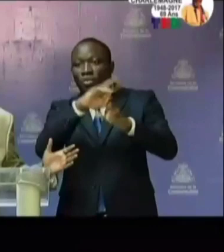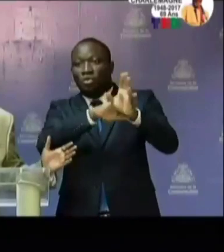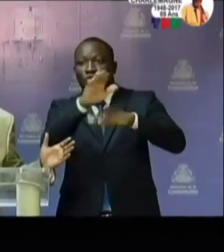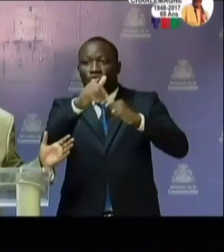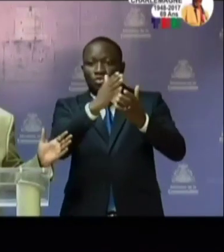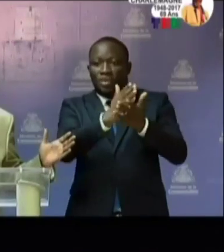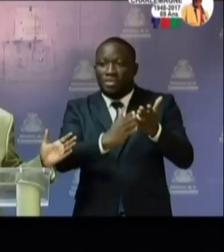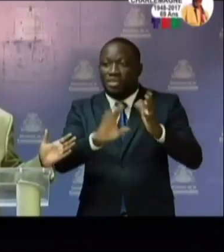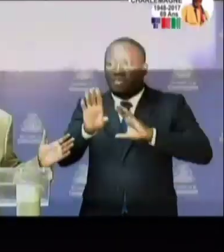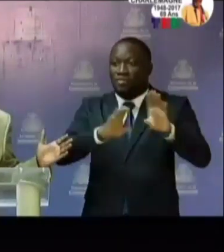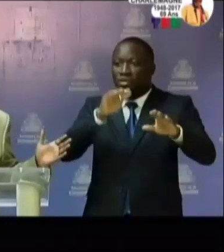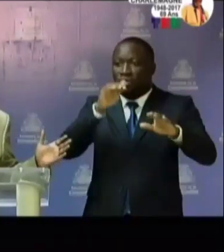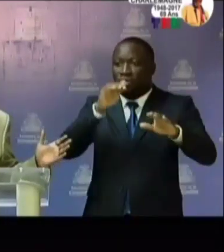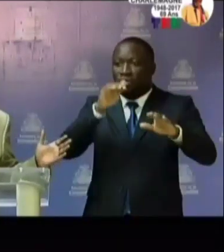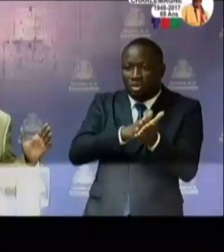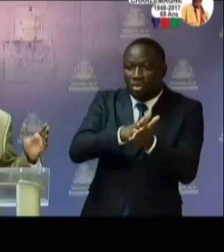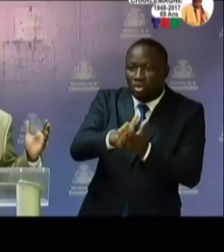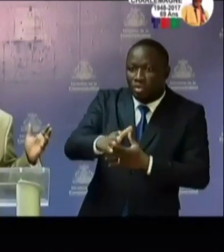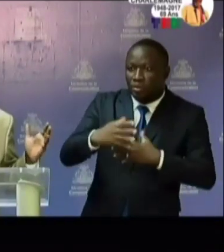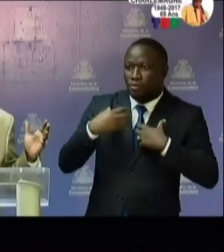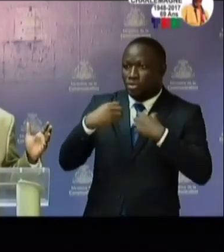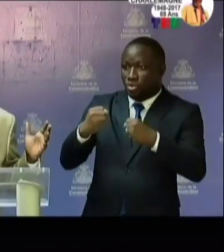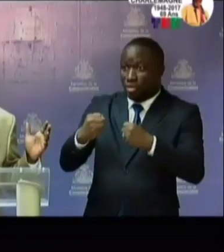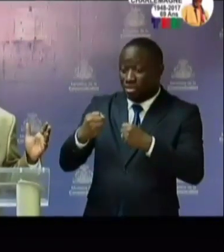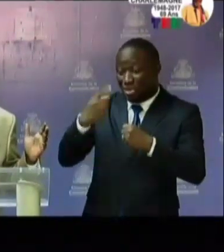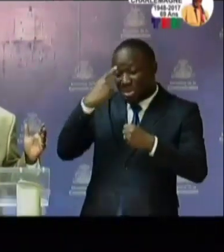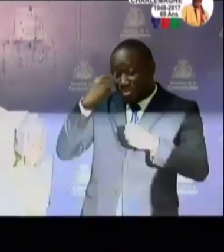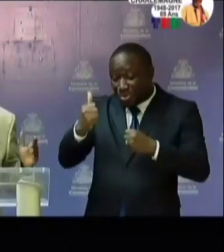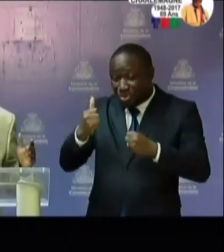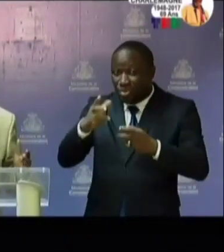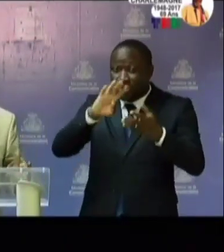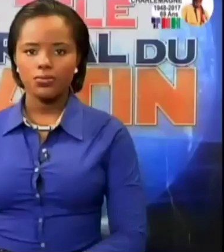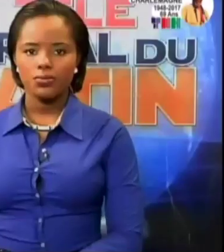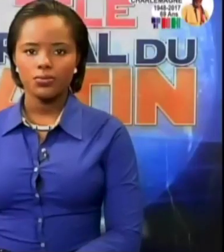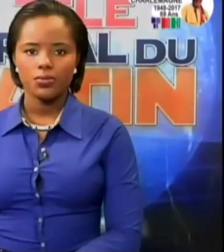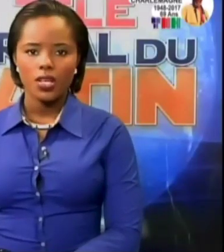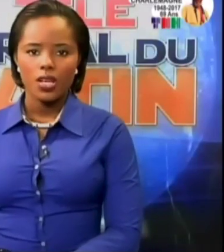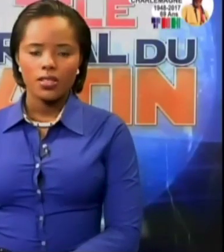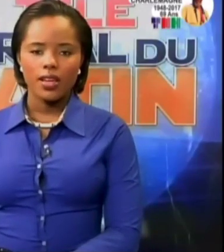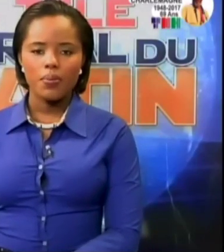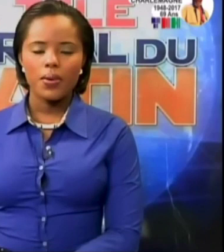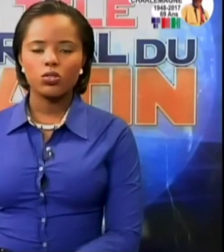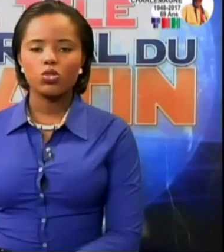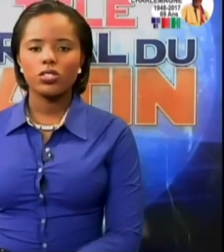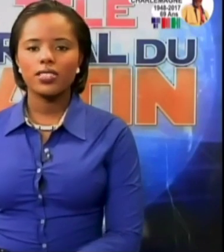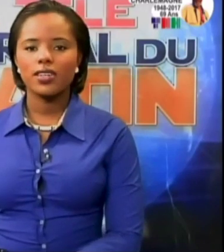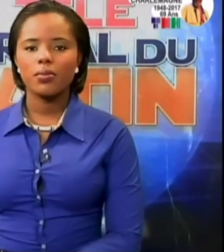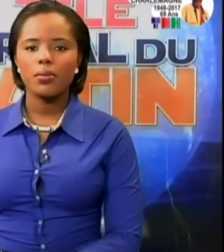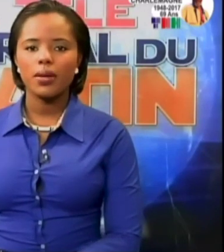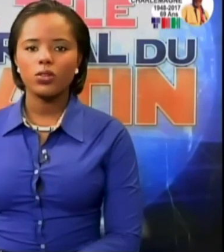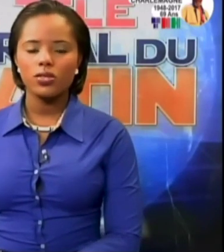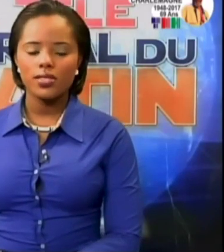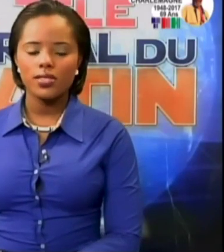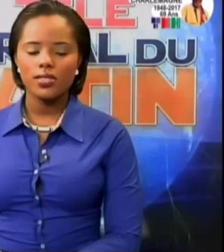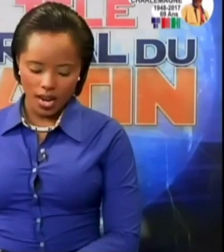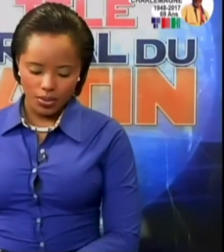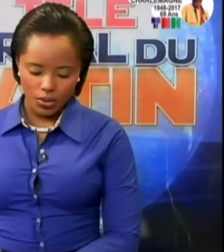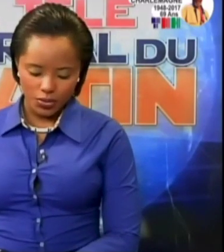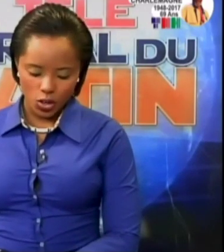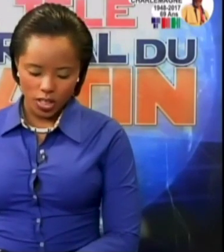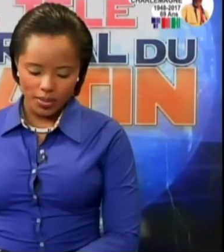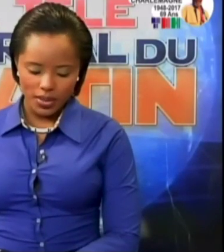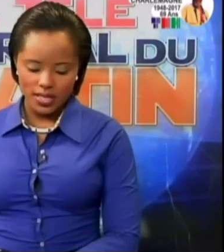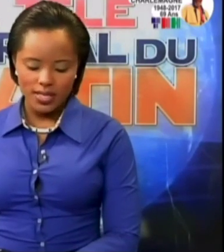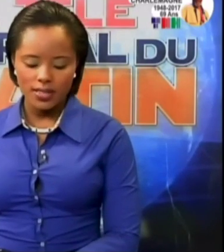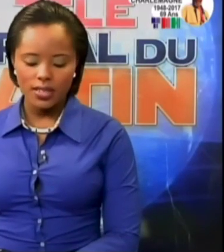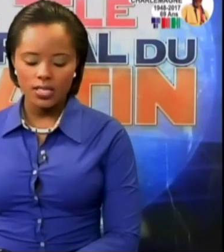partie ça me fait en béton hydraulique parce que son zone qui est extrêmement inondable. N'a pas toujours été dans le même dossier. Si là, pour nous